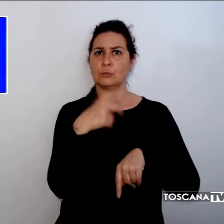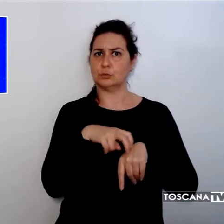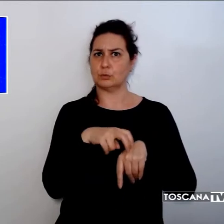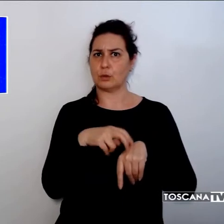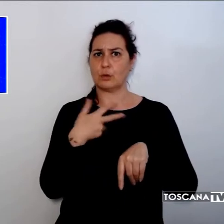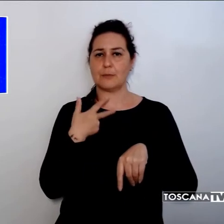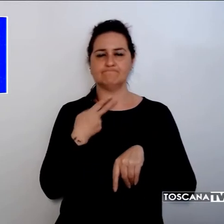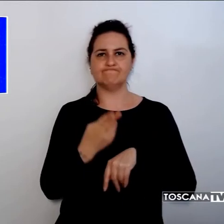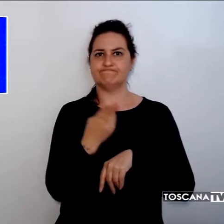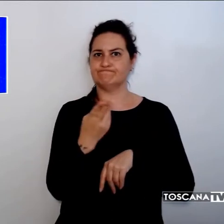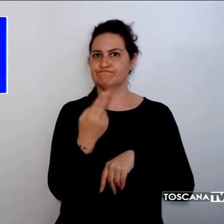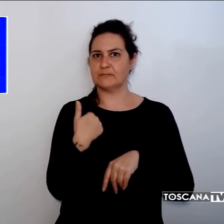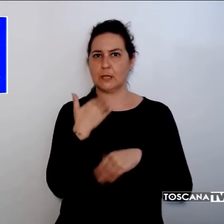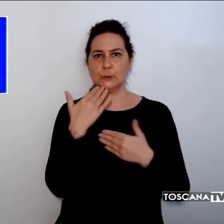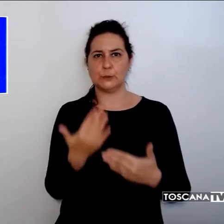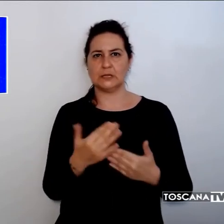da fare.